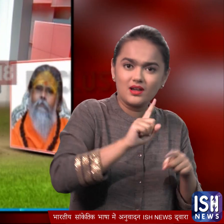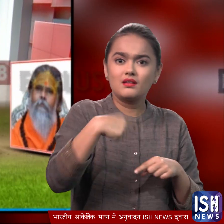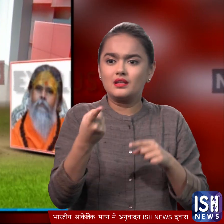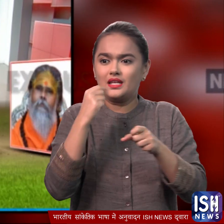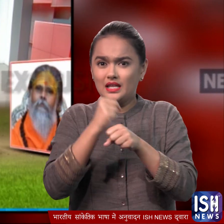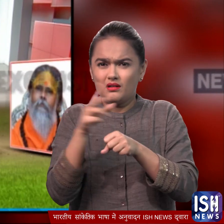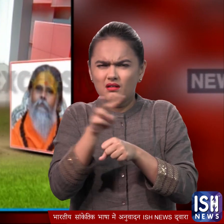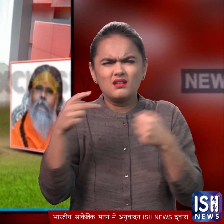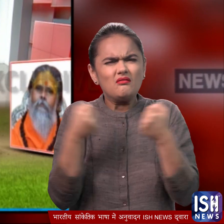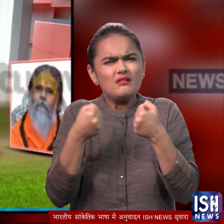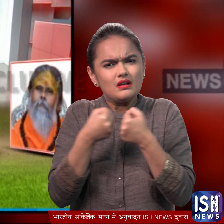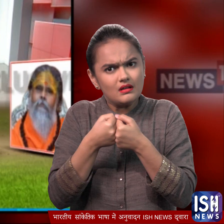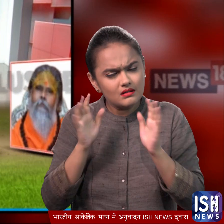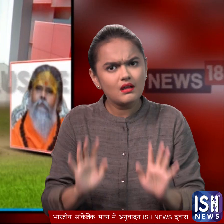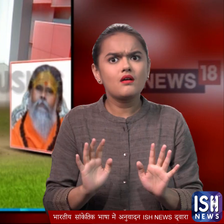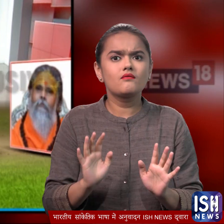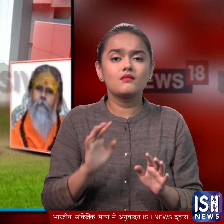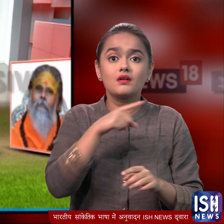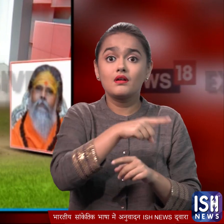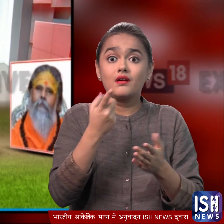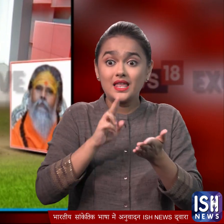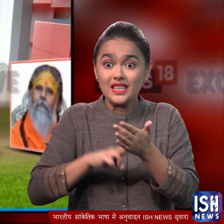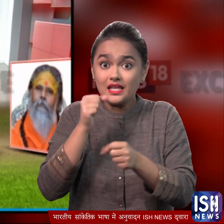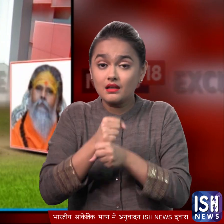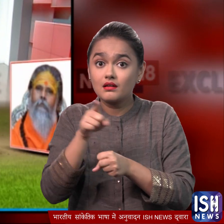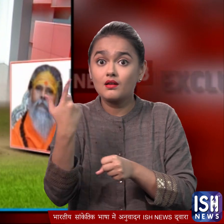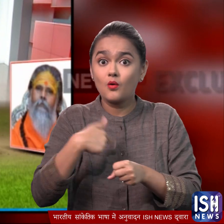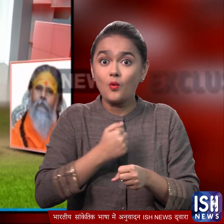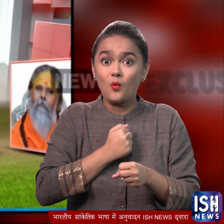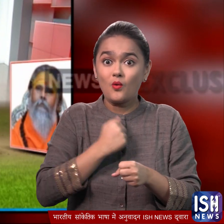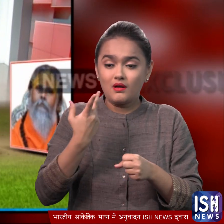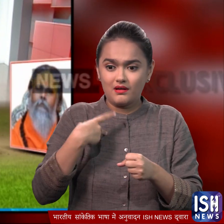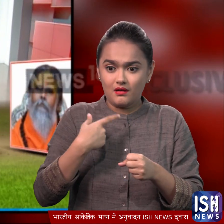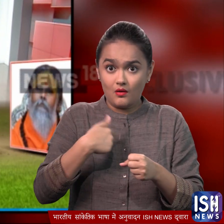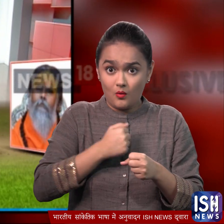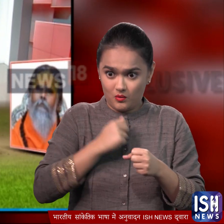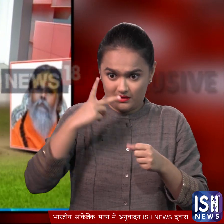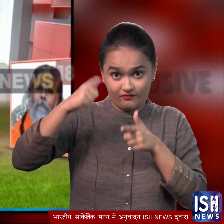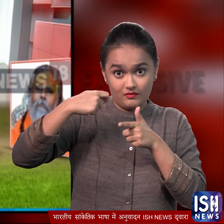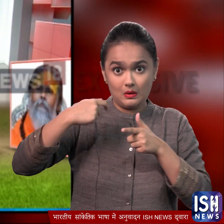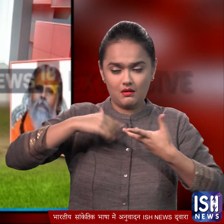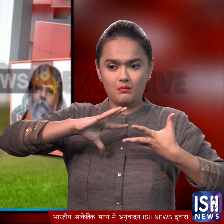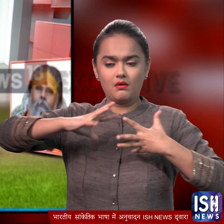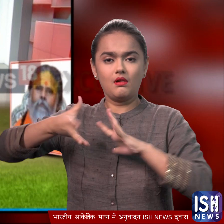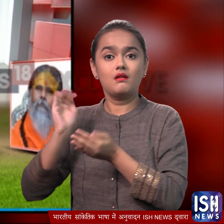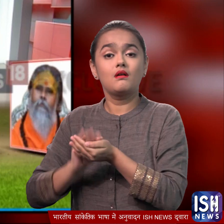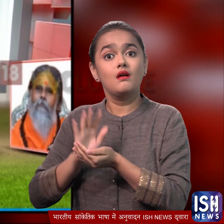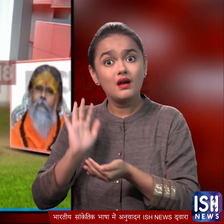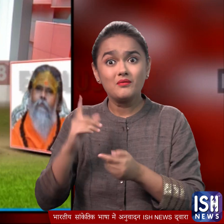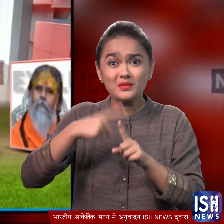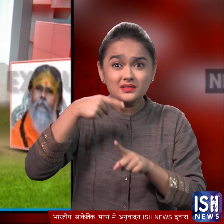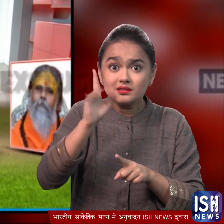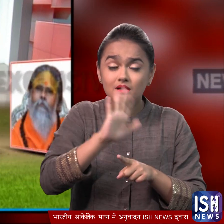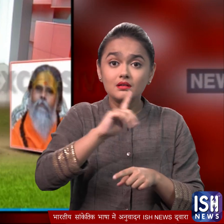के बीच झगड़ा हुआ था। बताया जा रहा है कि नरेंद्र गिरी ने अपने खिलाफ हो रही साजिश का एक वीडियो भी बनाया था। यही नहीं,